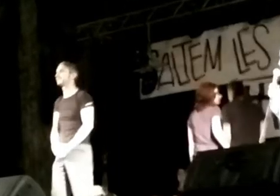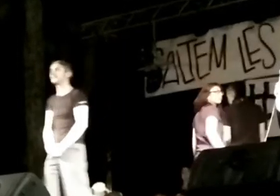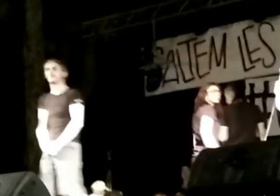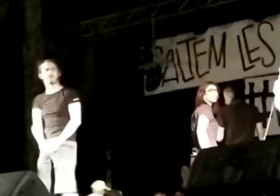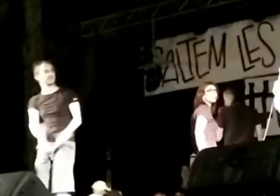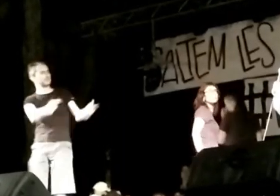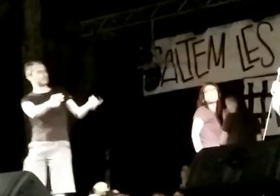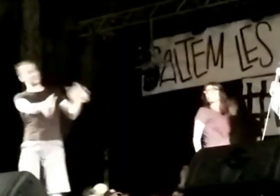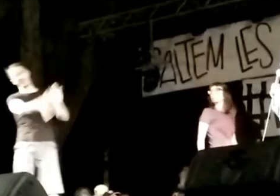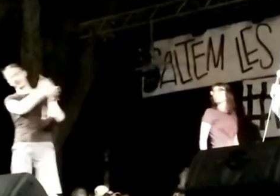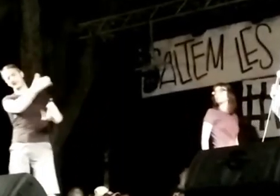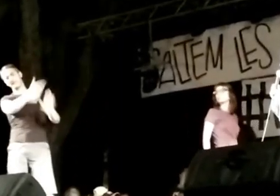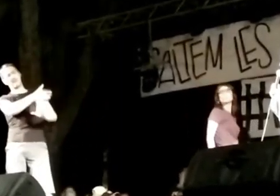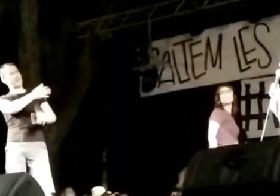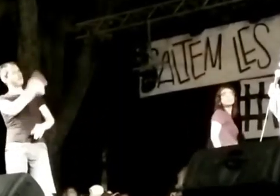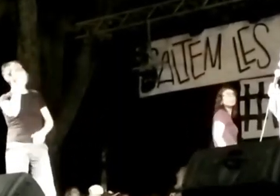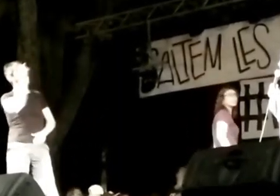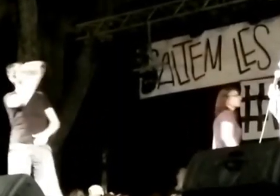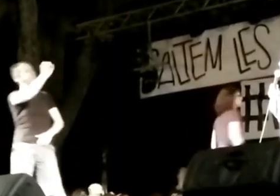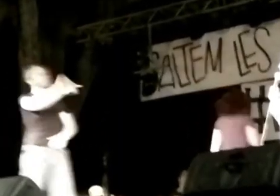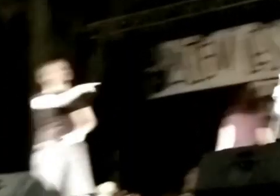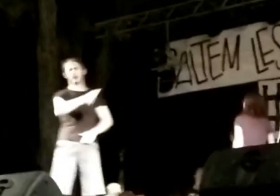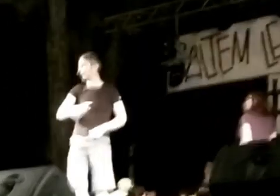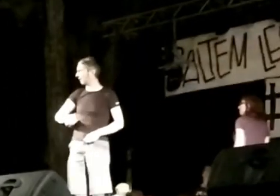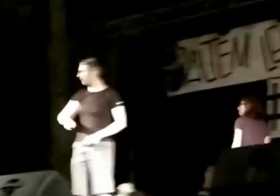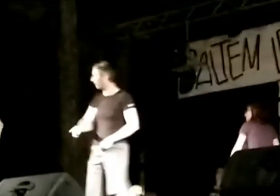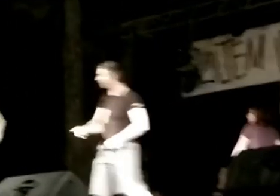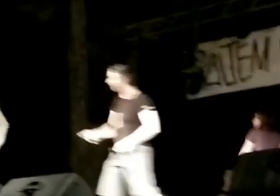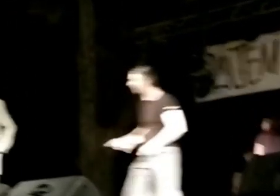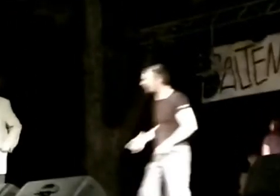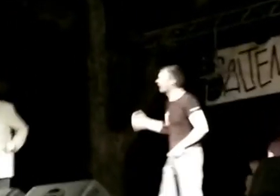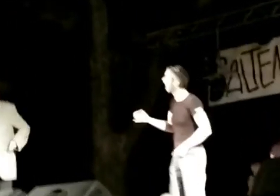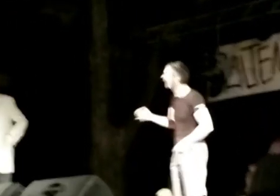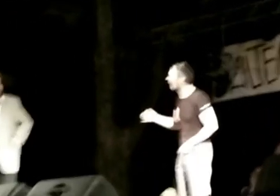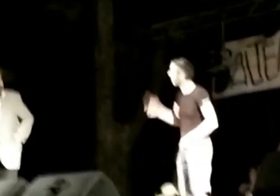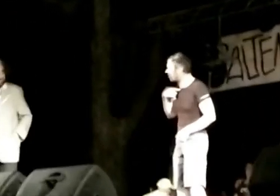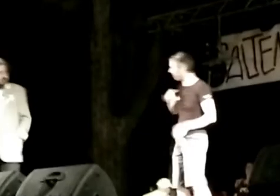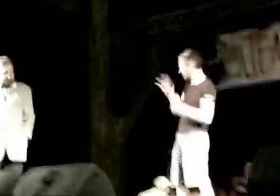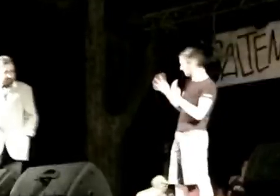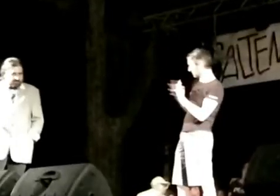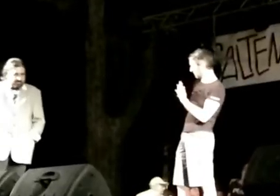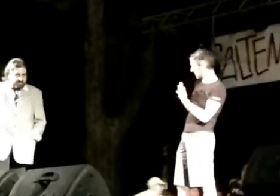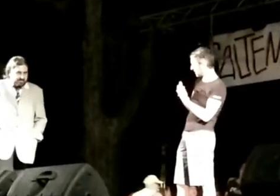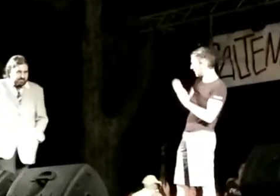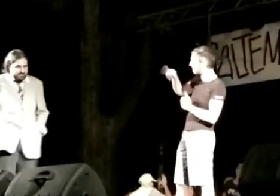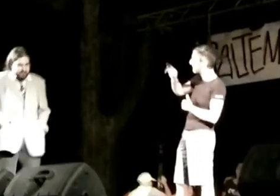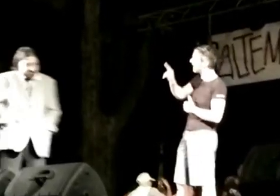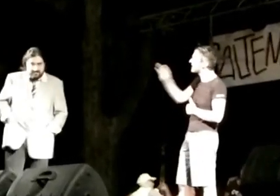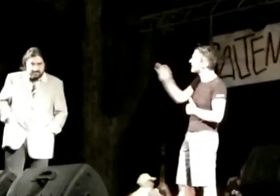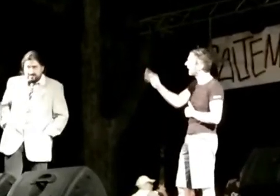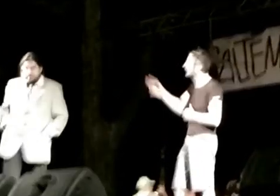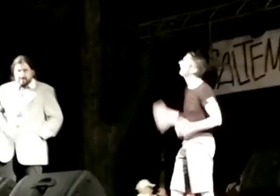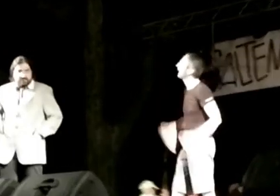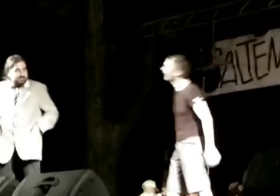Va, marxi, vostè mateix. Que diu que no es posen a la presó? I el Millet què? El